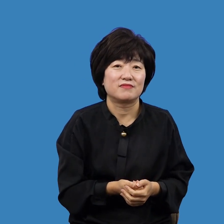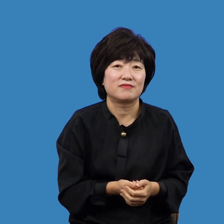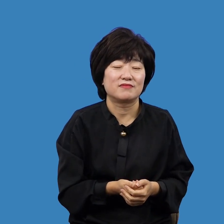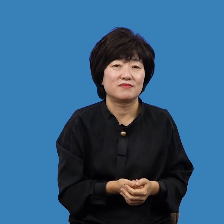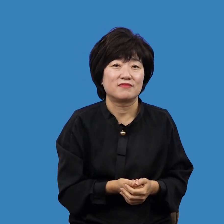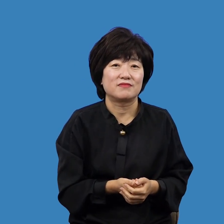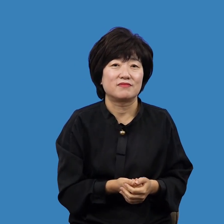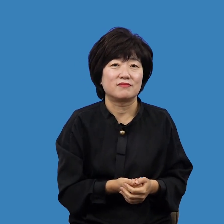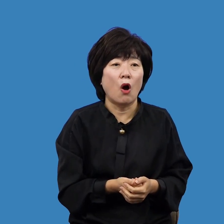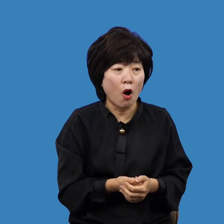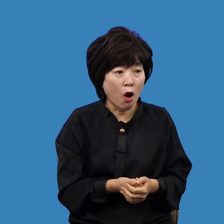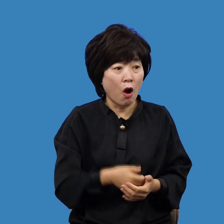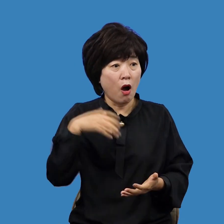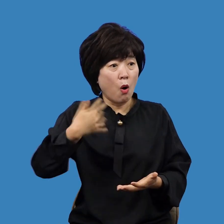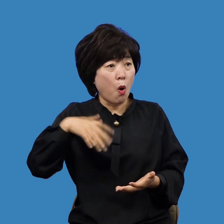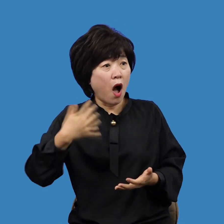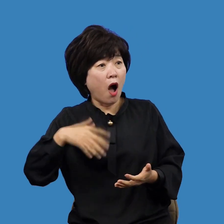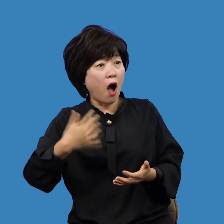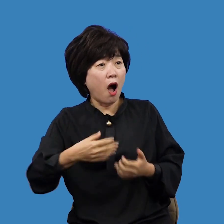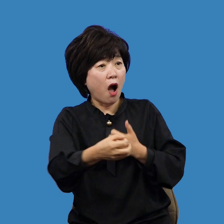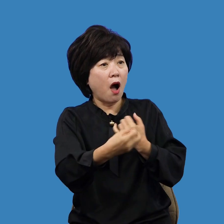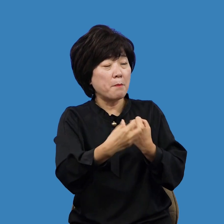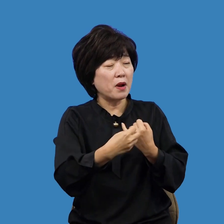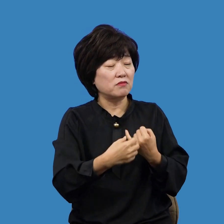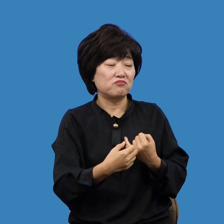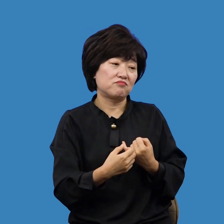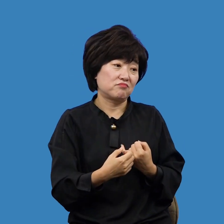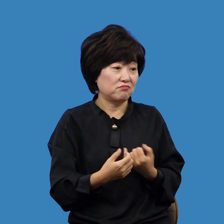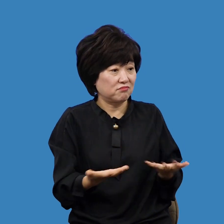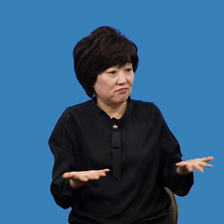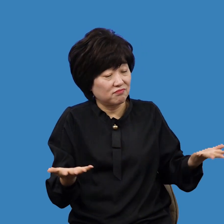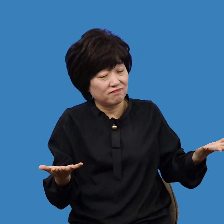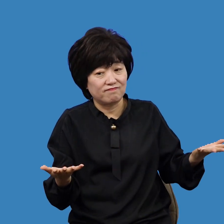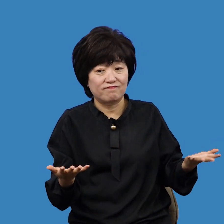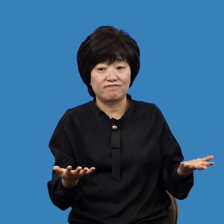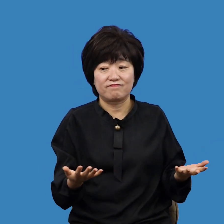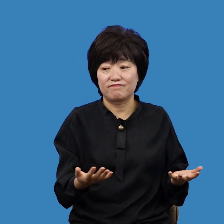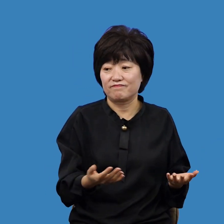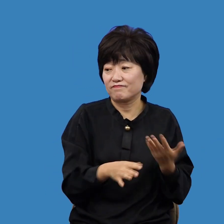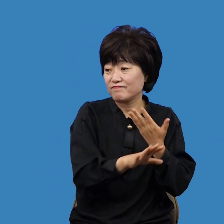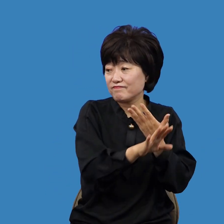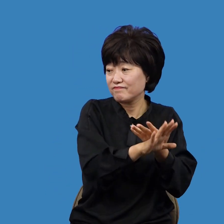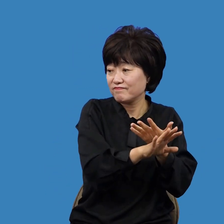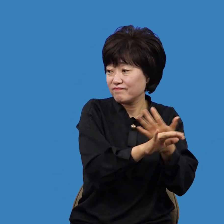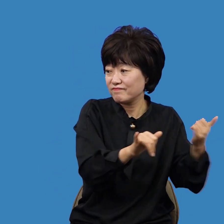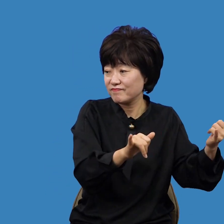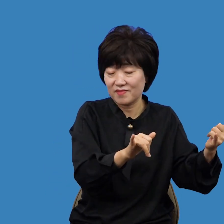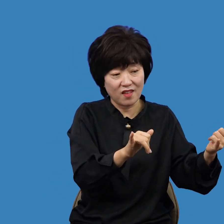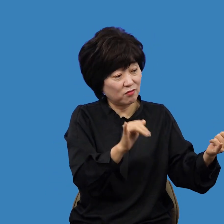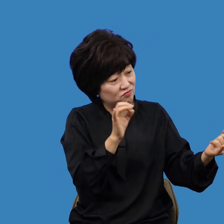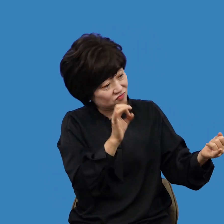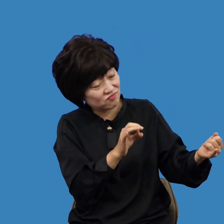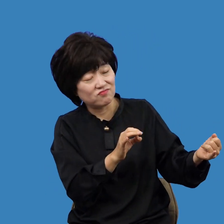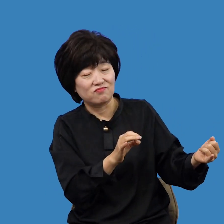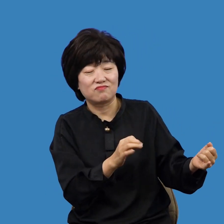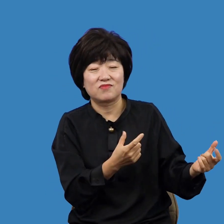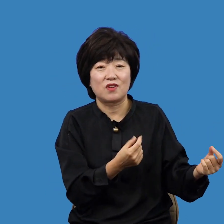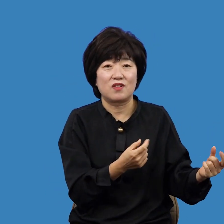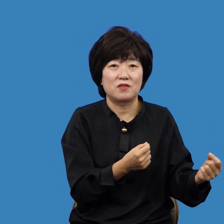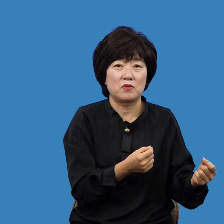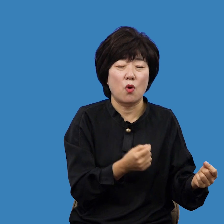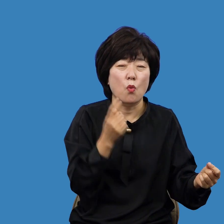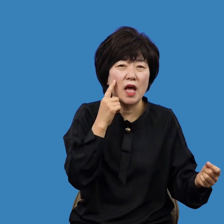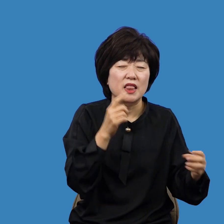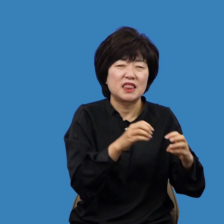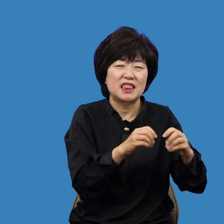와 어떻게 이렇게 대단하세요? 그래도 마치 남일 보듯이. 이게 여러분 이게 영적인 사람이에요. 왜? 땅에